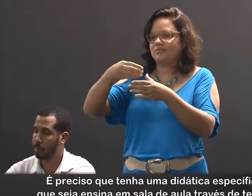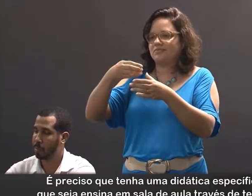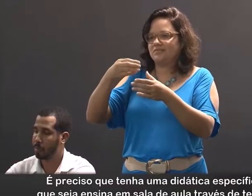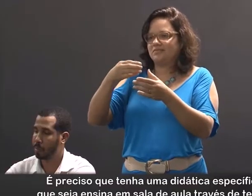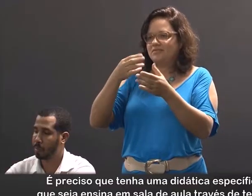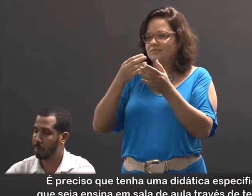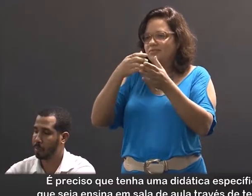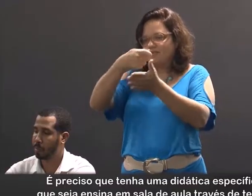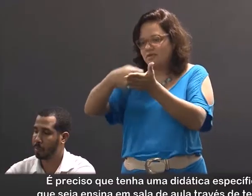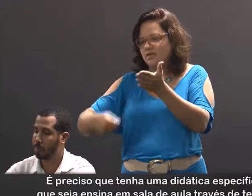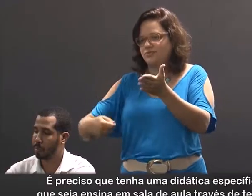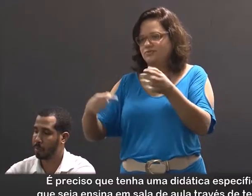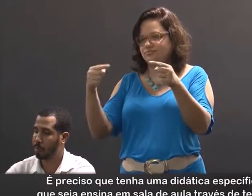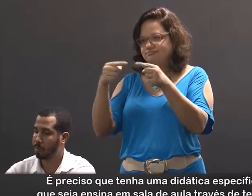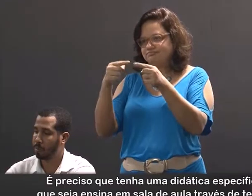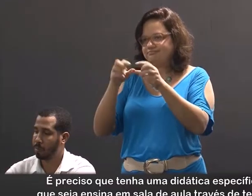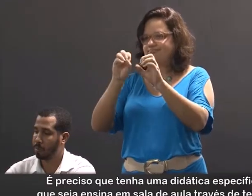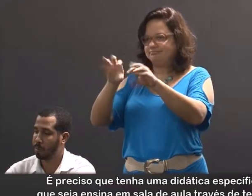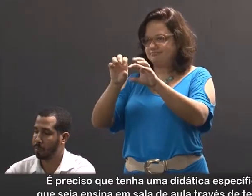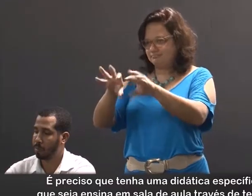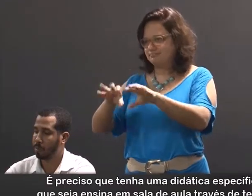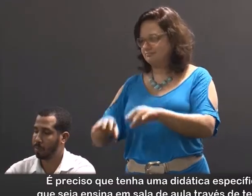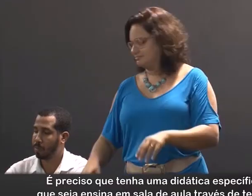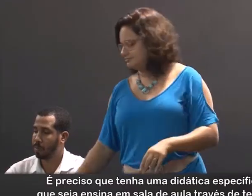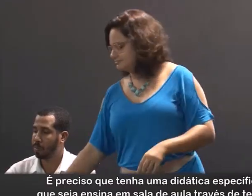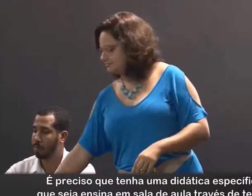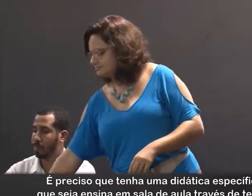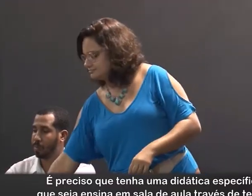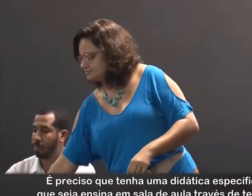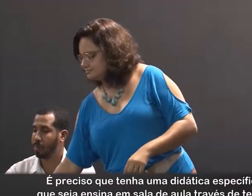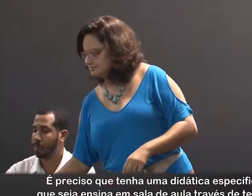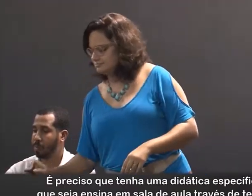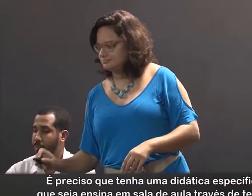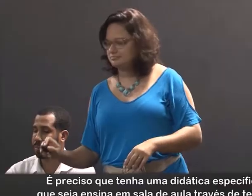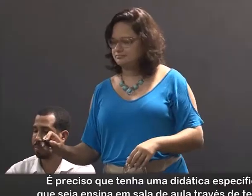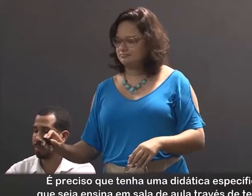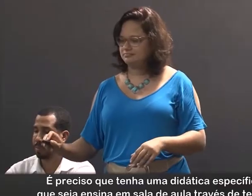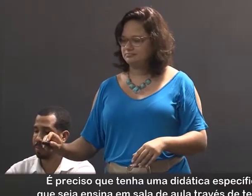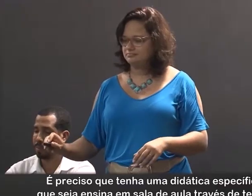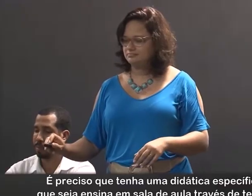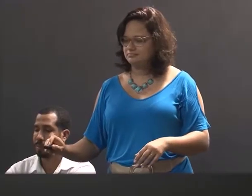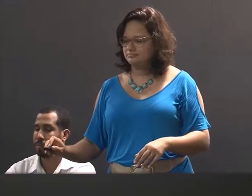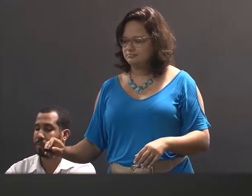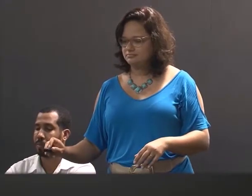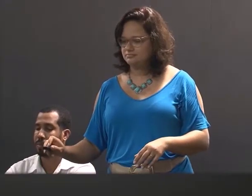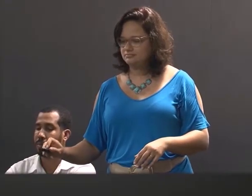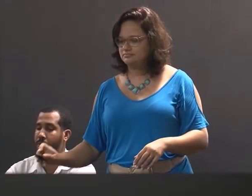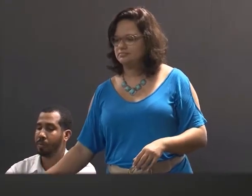didática específica, que seja através de textos, que seja ensinado em sala de aula.